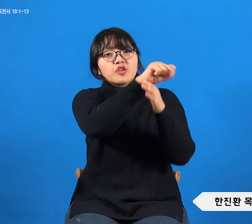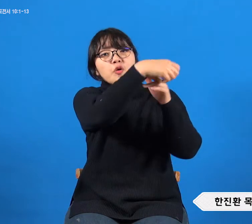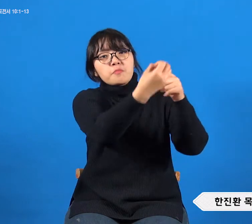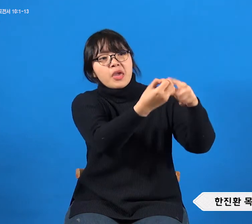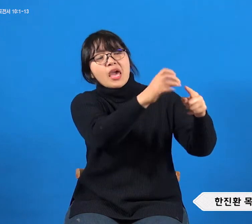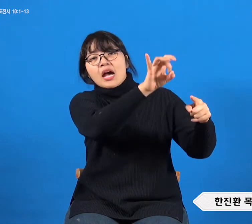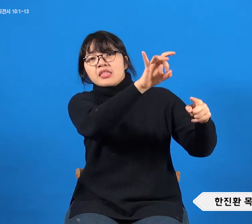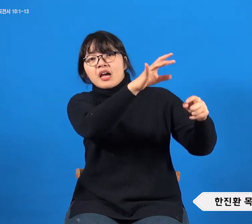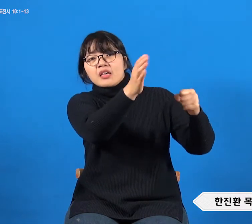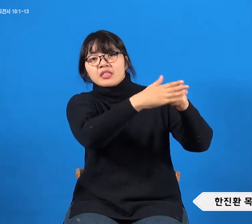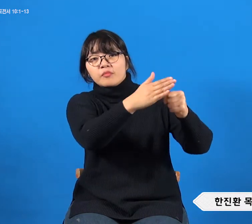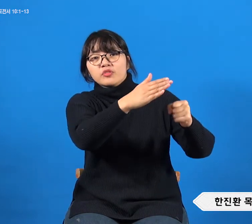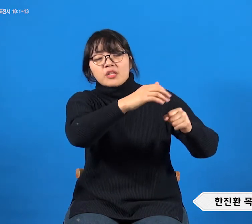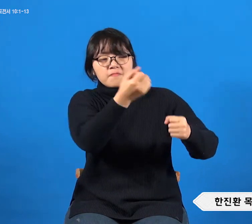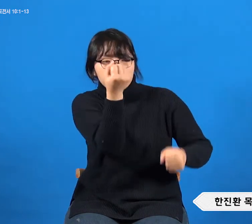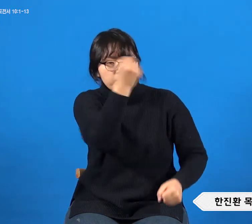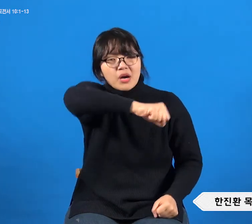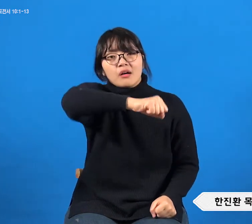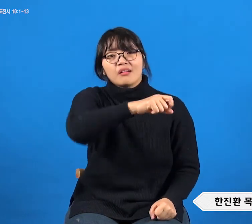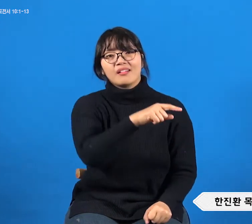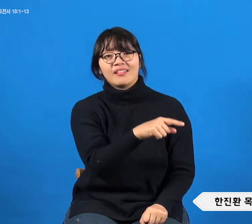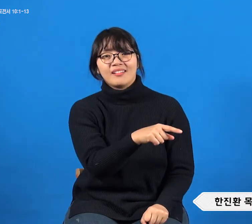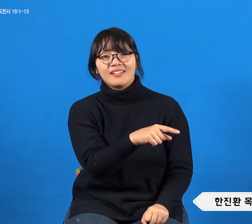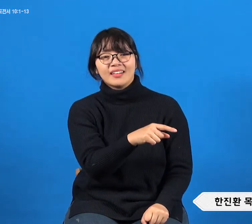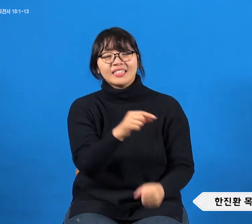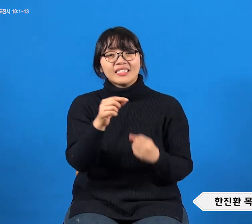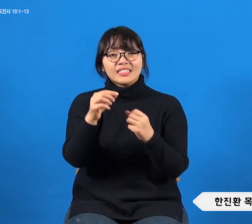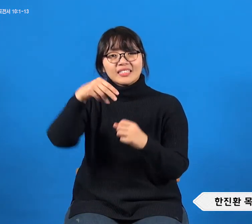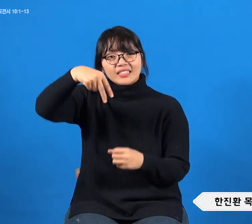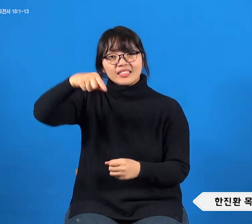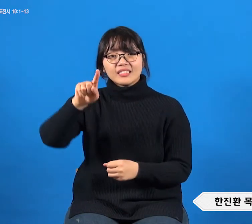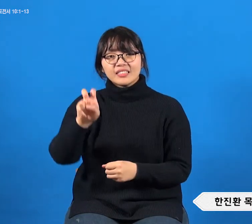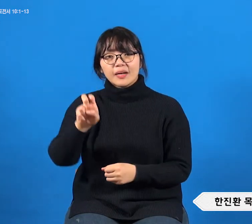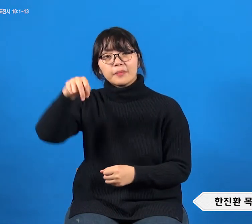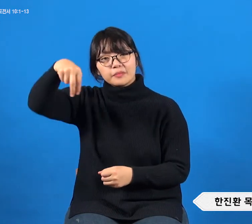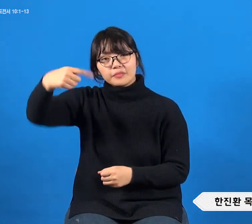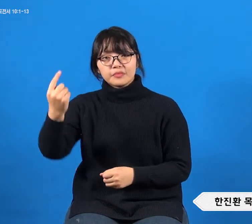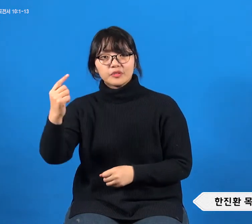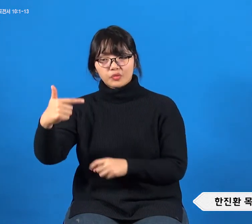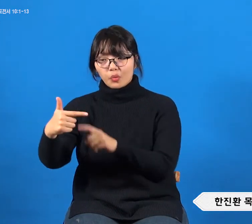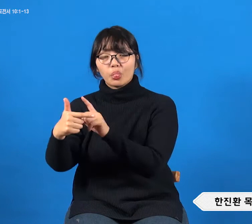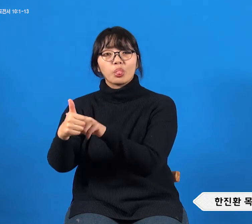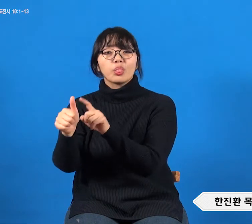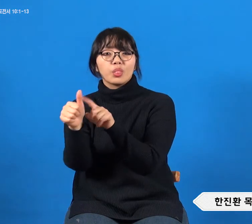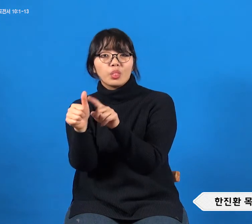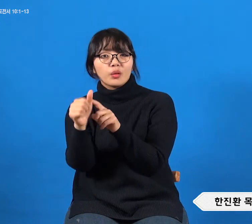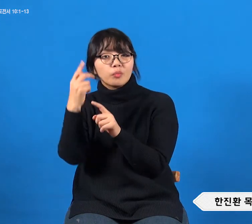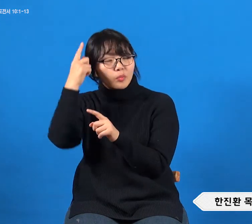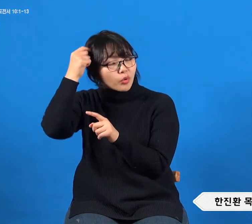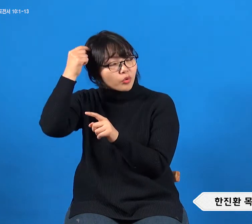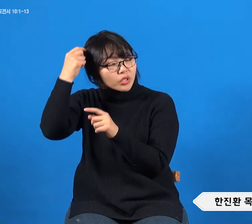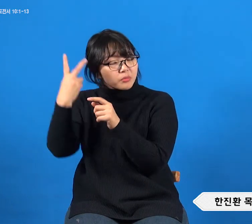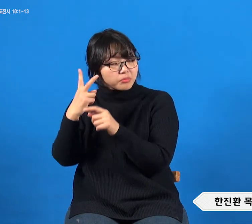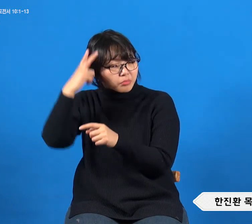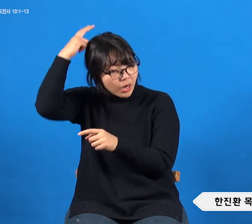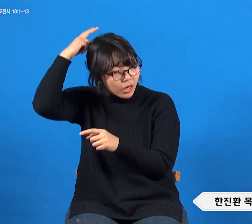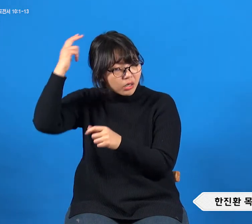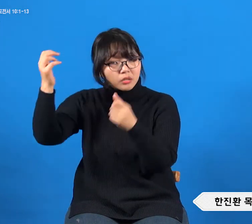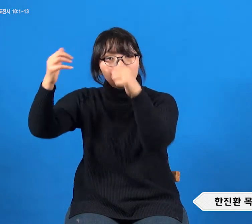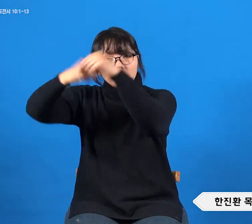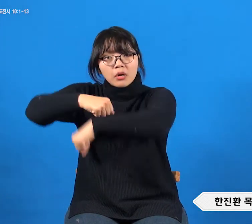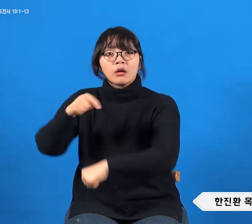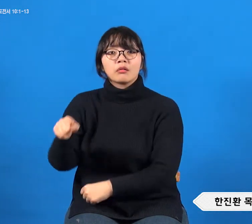불순종해가지고 넘어졌지 않습니까? 삼손도 머리 한번 깎았다고 무너졌습니다. 머리 깎는